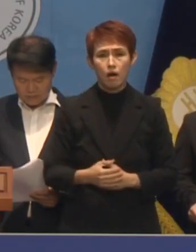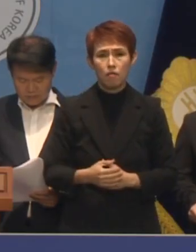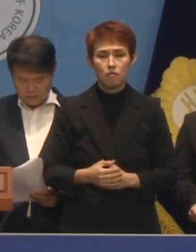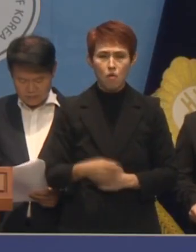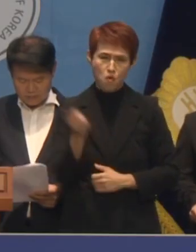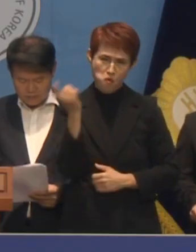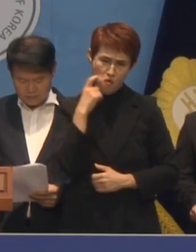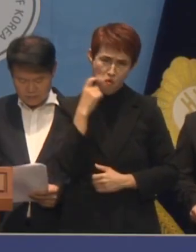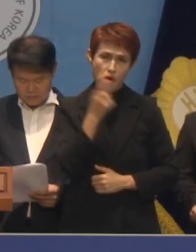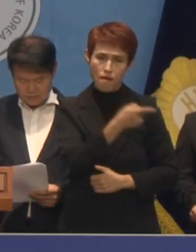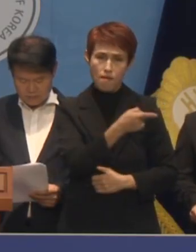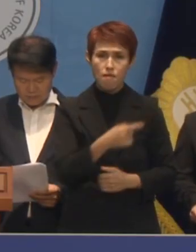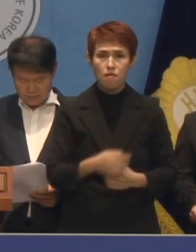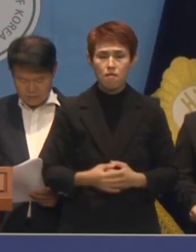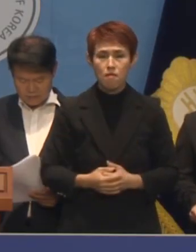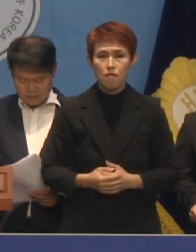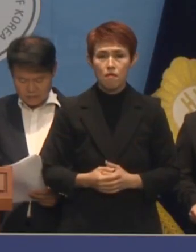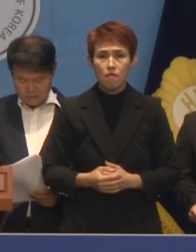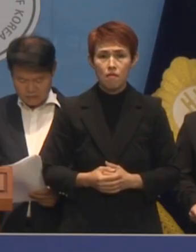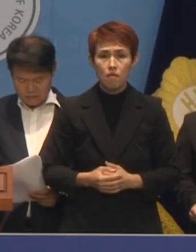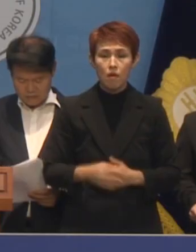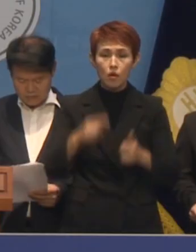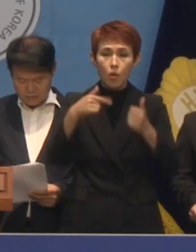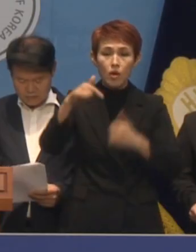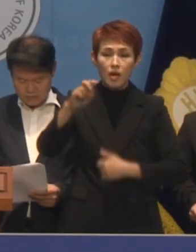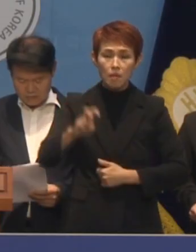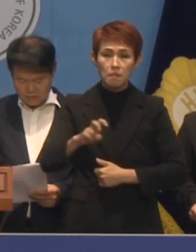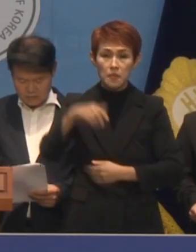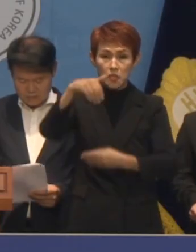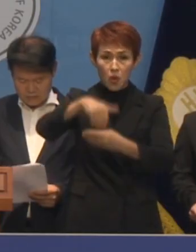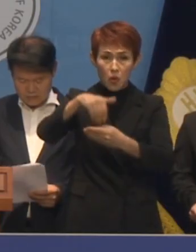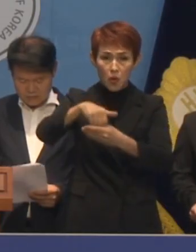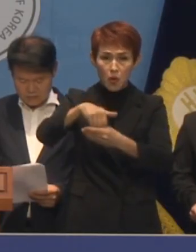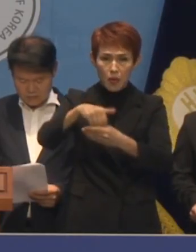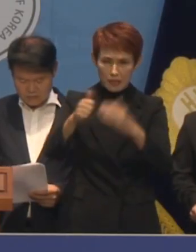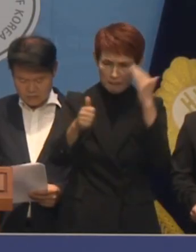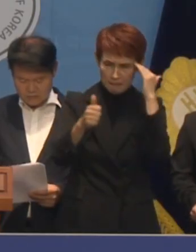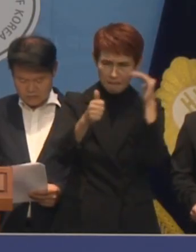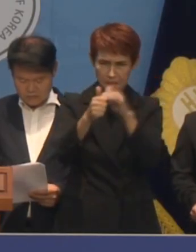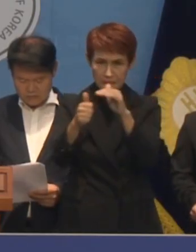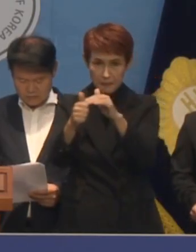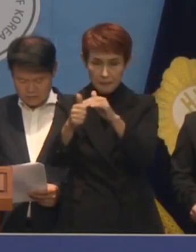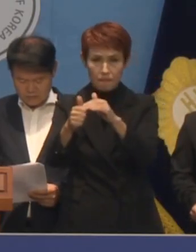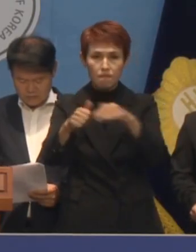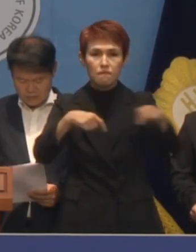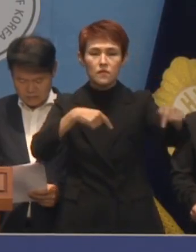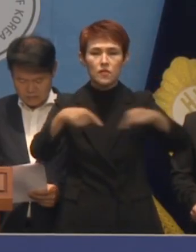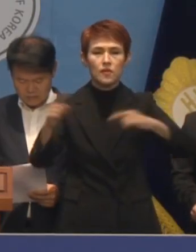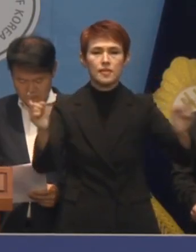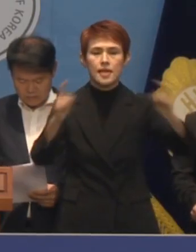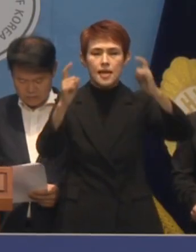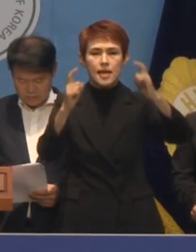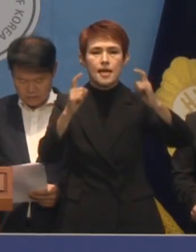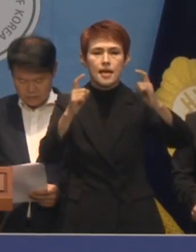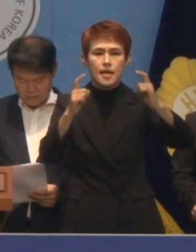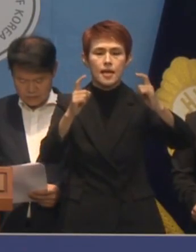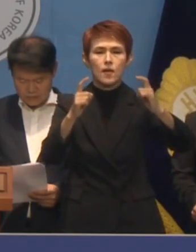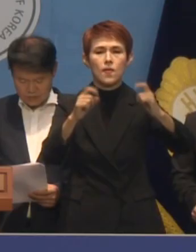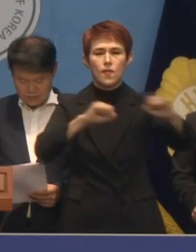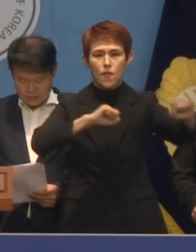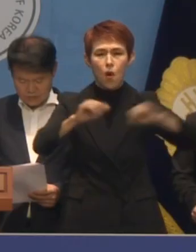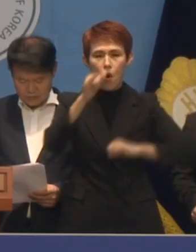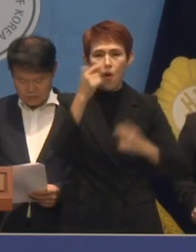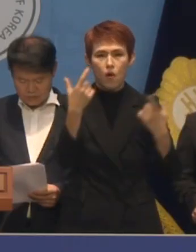선동입니다. 교육감 선거를 극히 혼탁하게 하는 정쟁의 완판이며 거짓